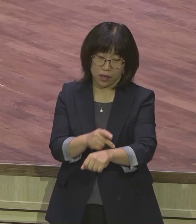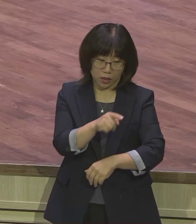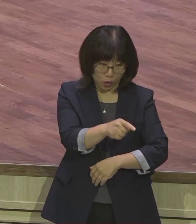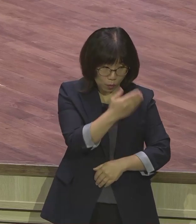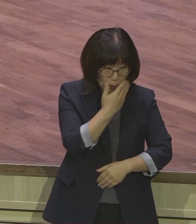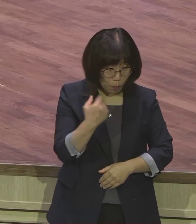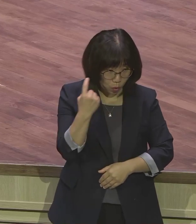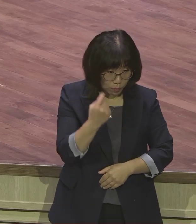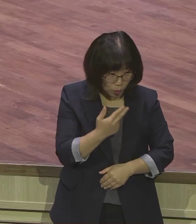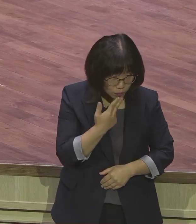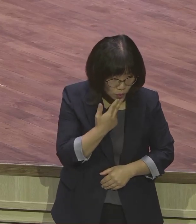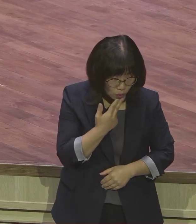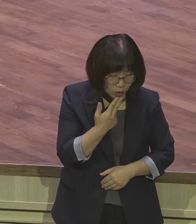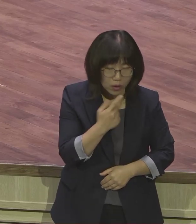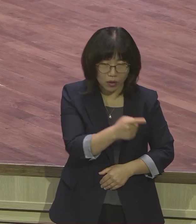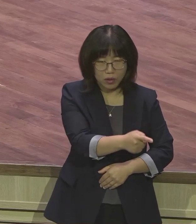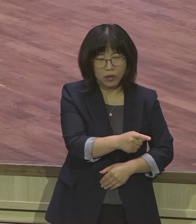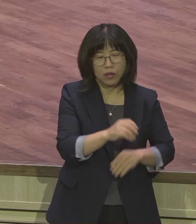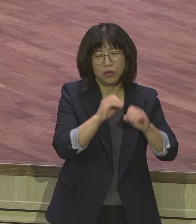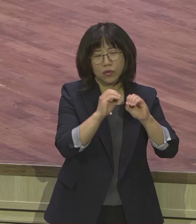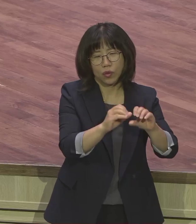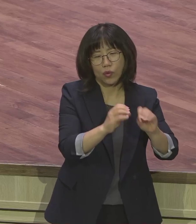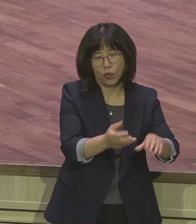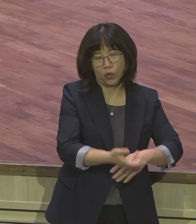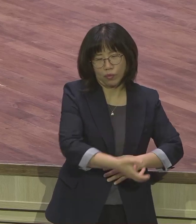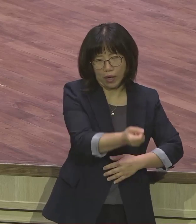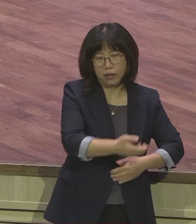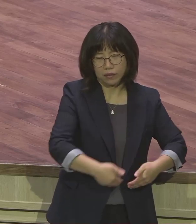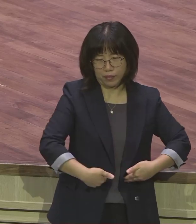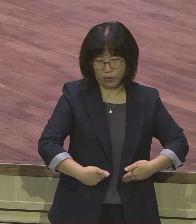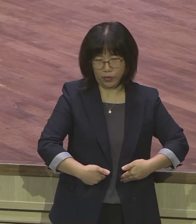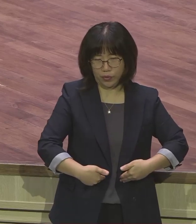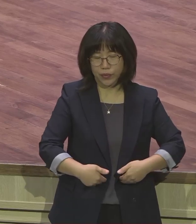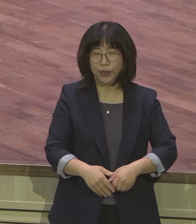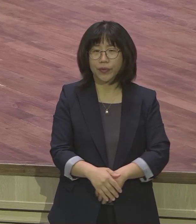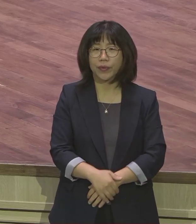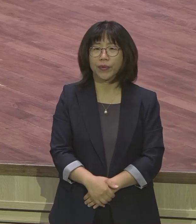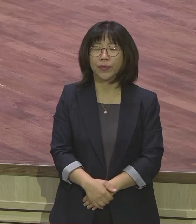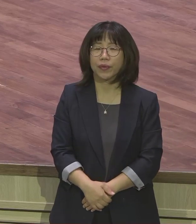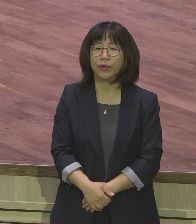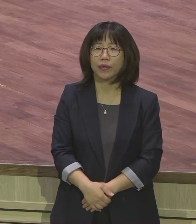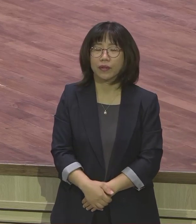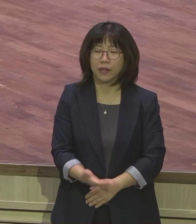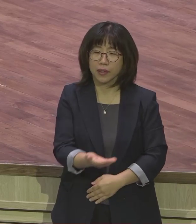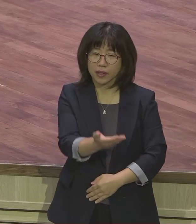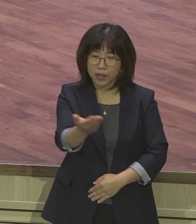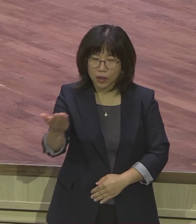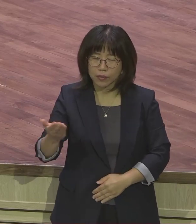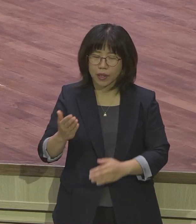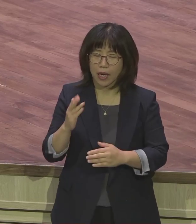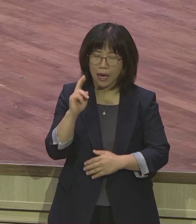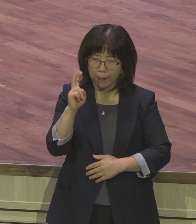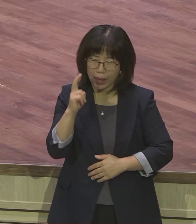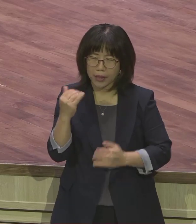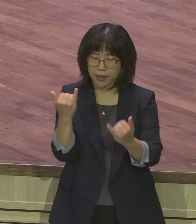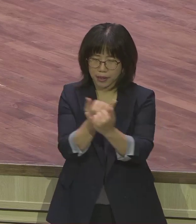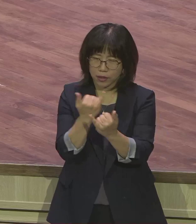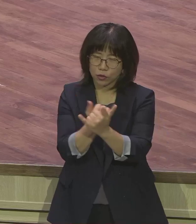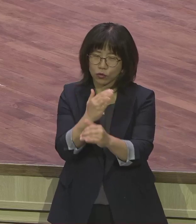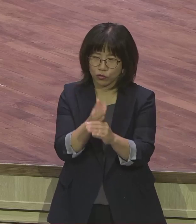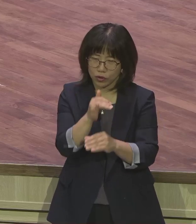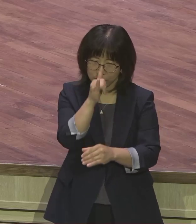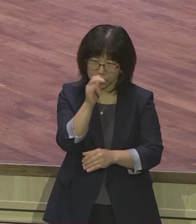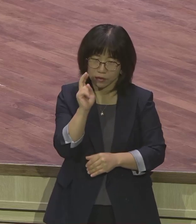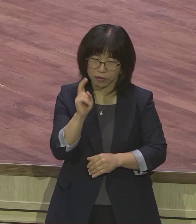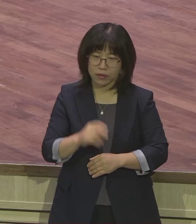그러니까 누구나 다 불신자는 다 성교 대상자. 여러분 가문에도 많을 거예요. 집에도 있을